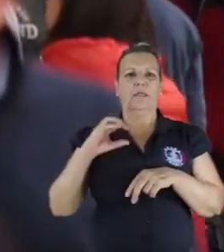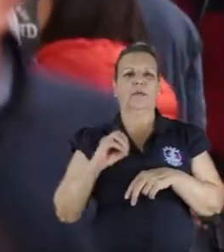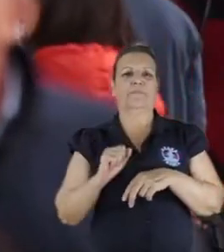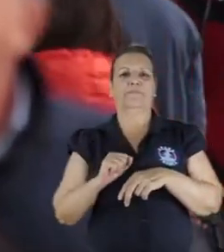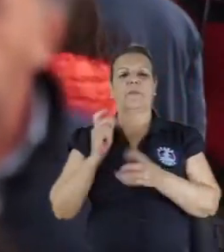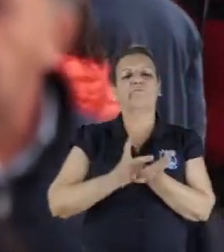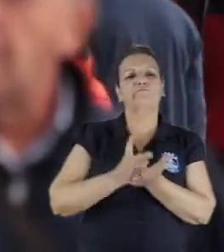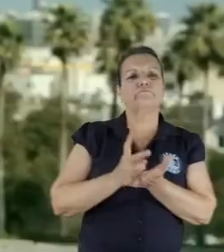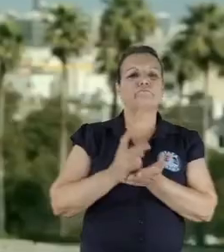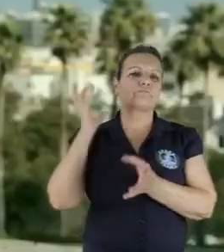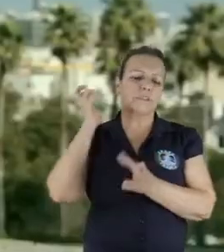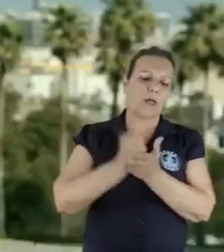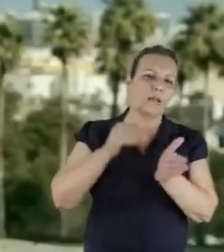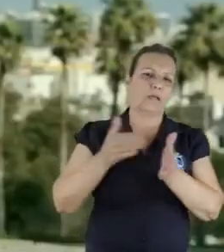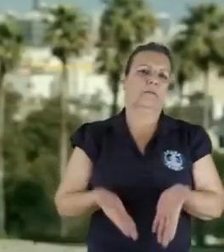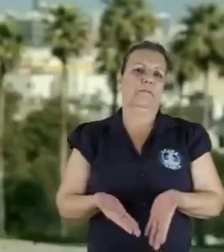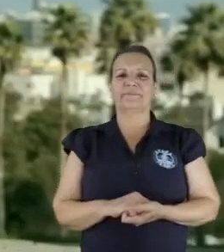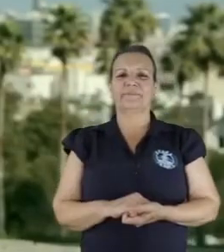até então.